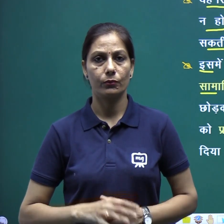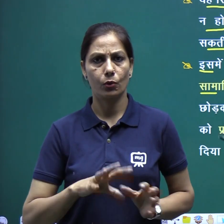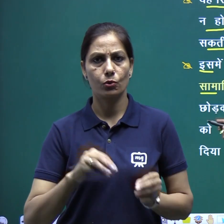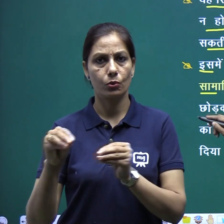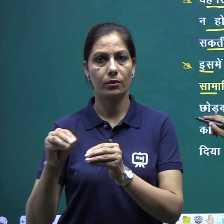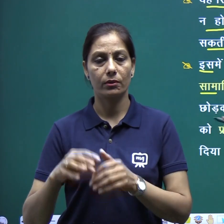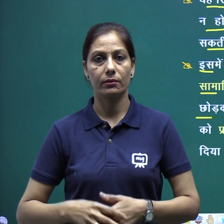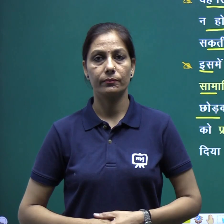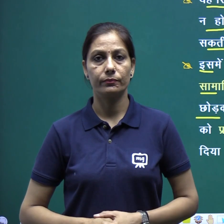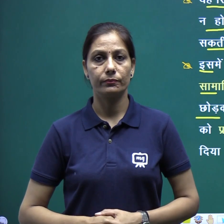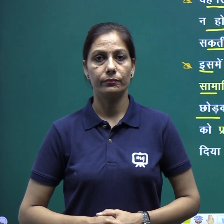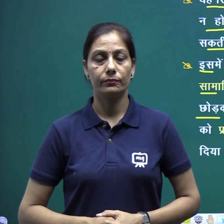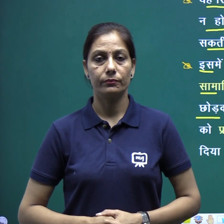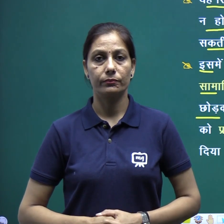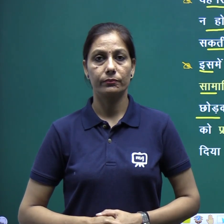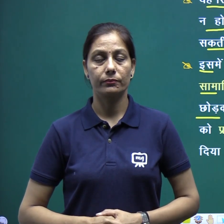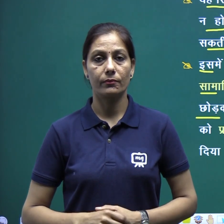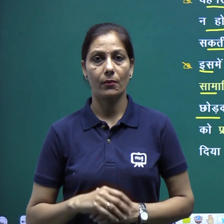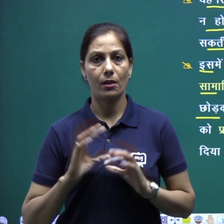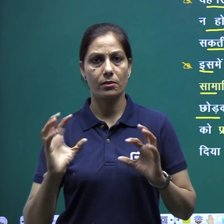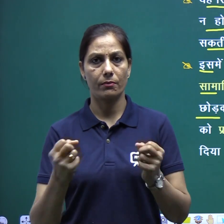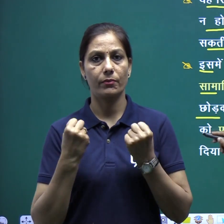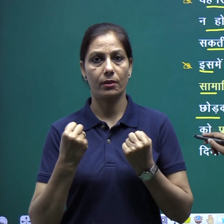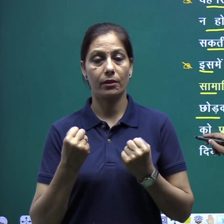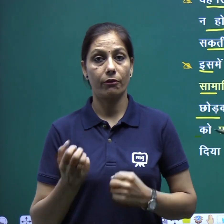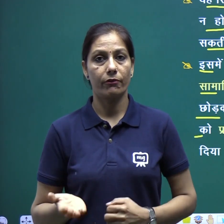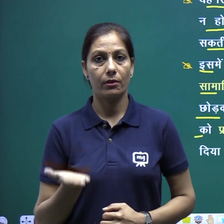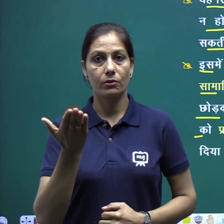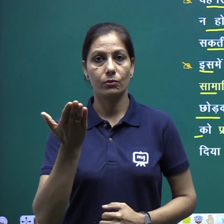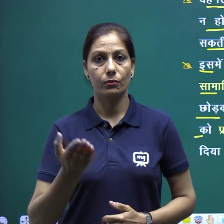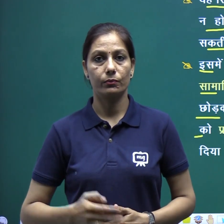छोड़कर क्षमता के विकास को